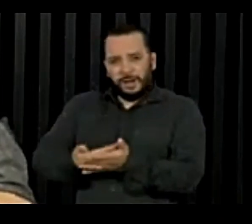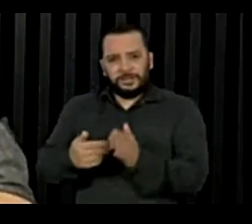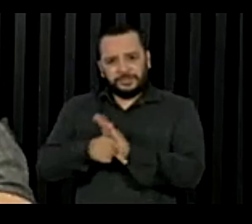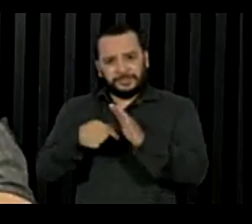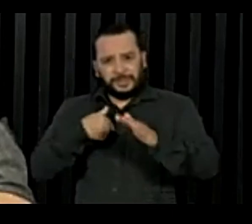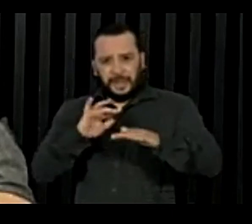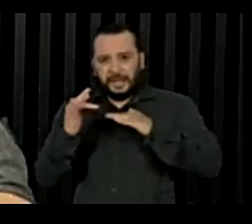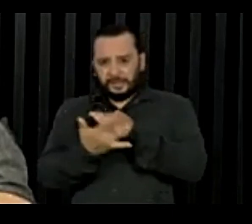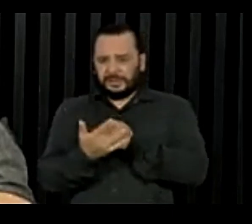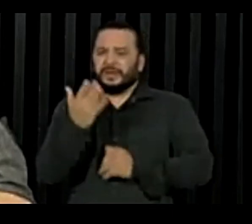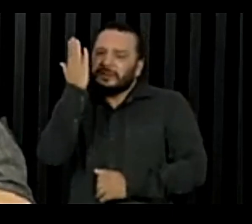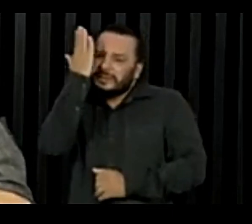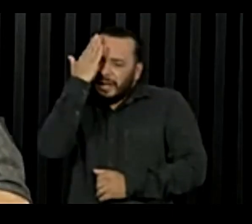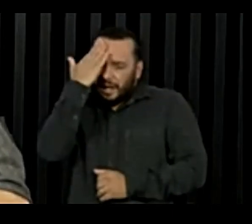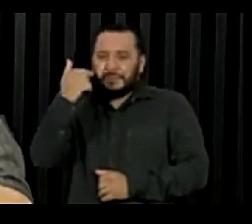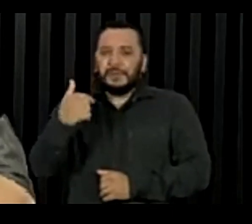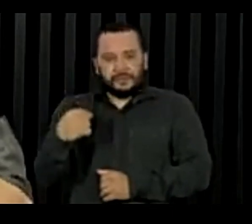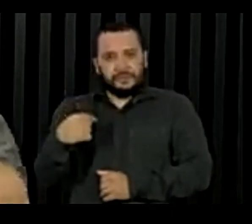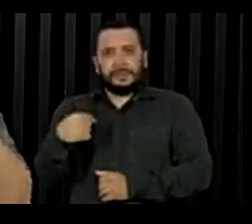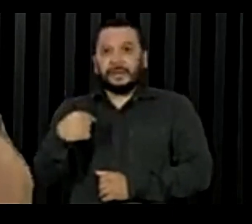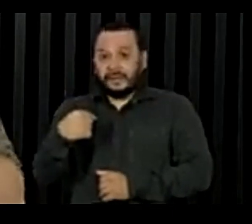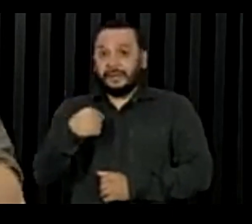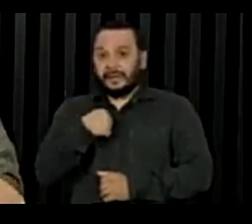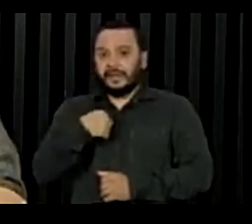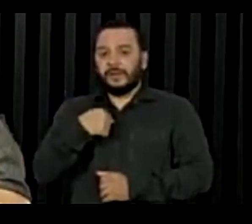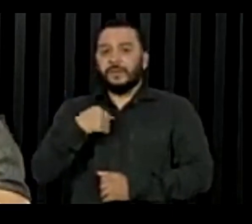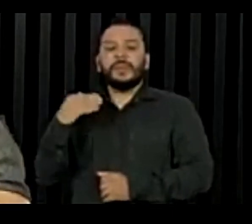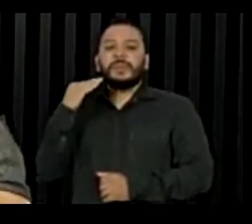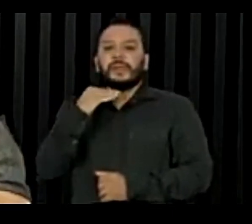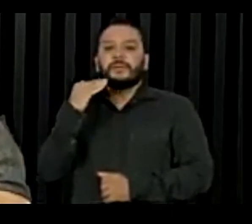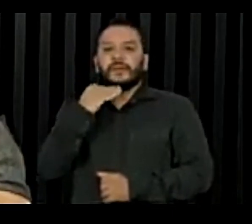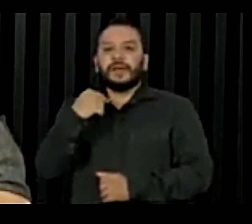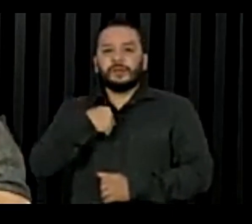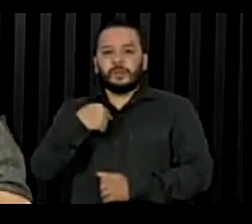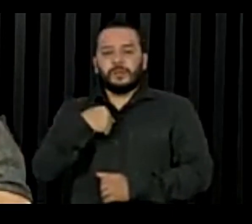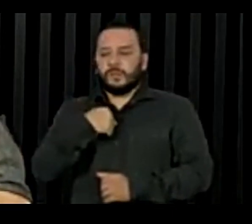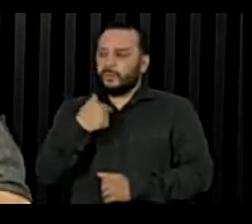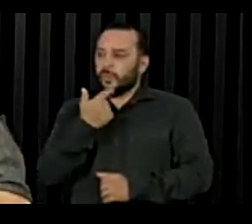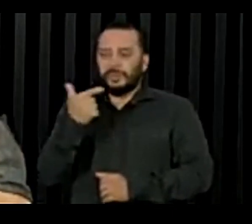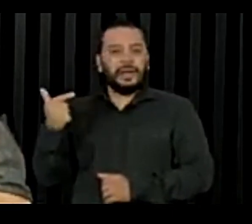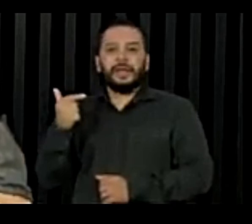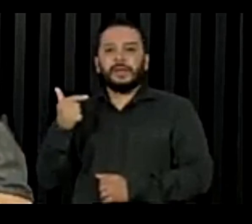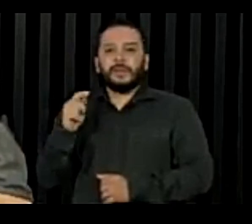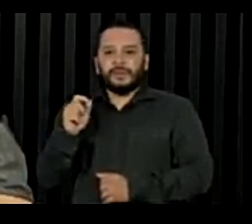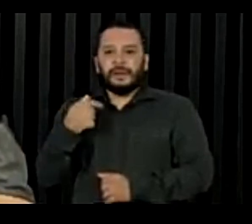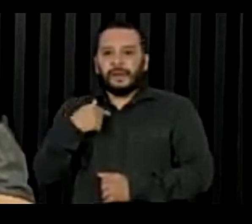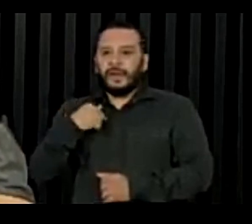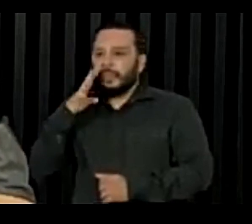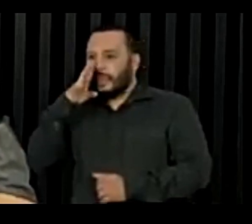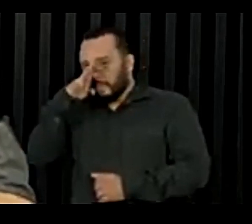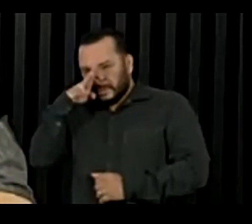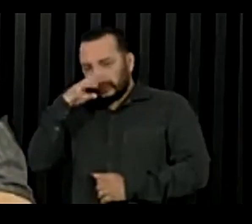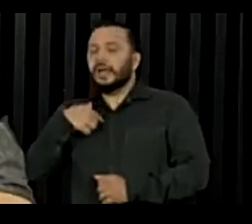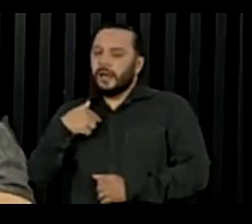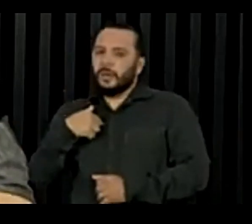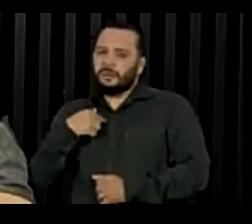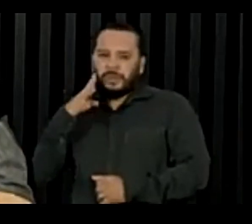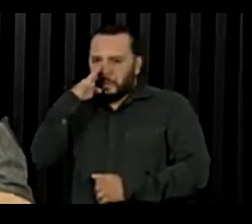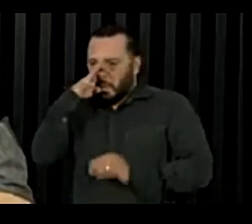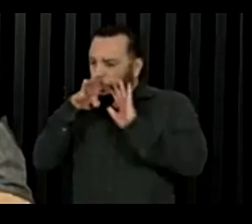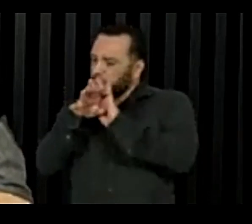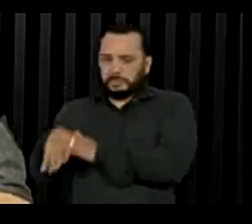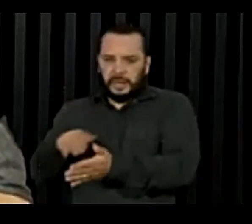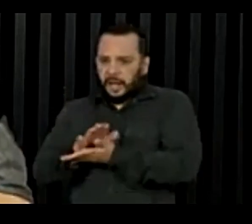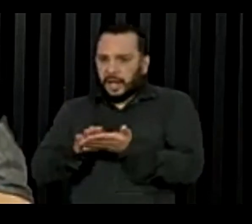sociais sabe muito bem que um defeito que eu não tenho é o de teimosia e não pedir desculpas. Eu